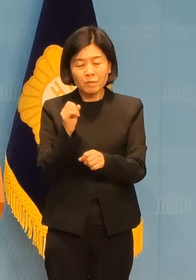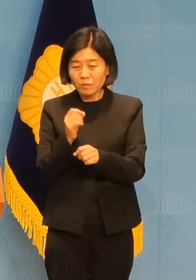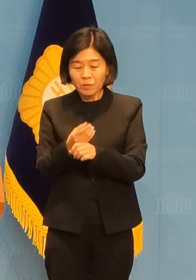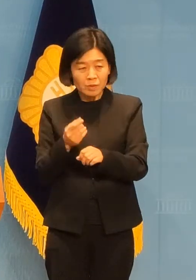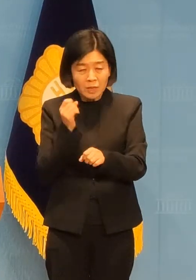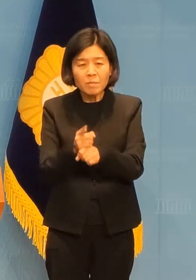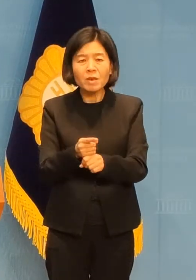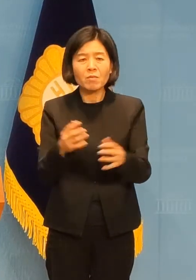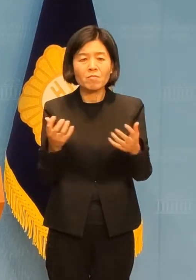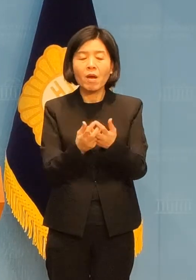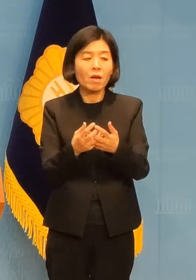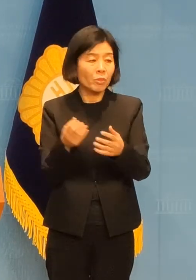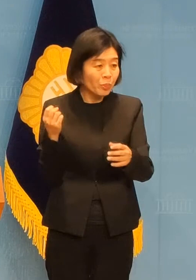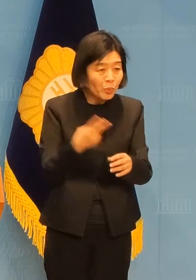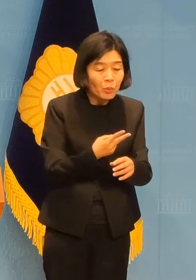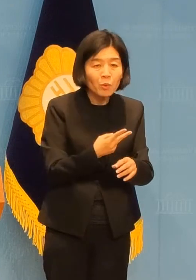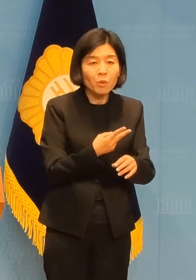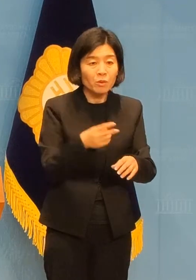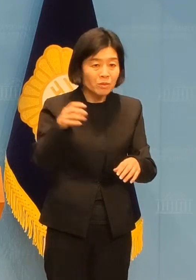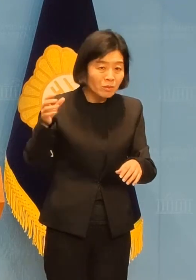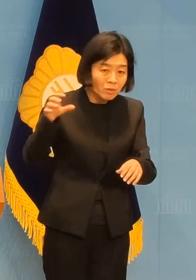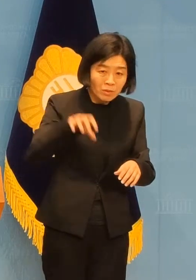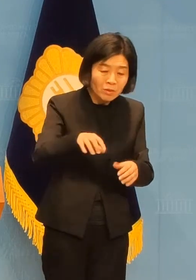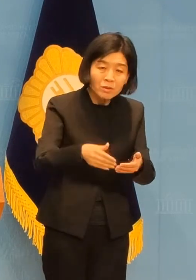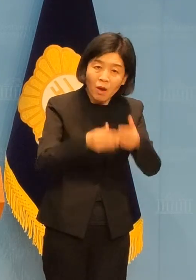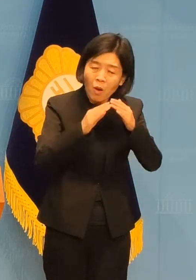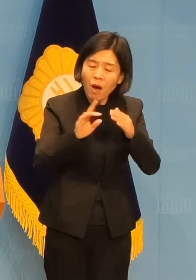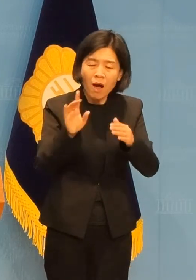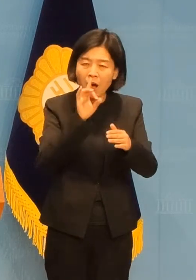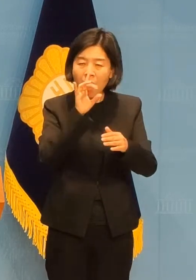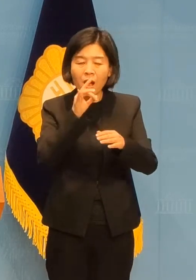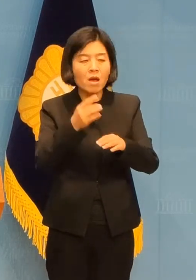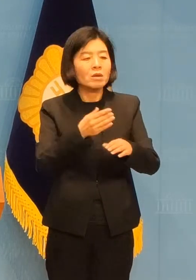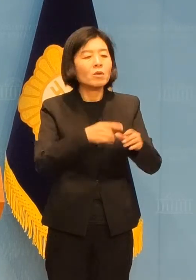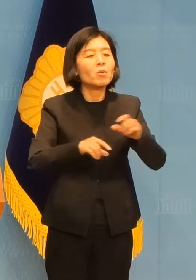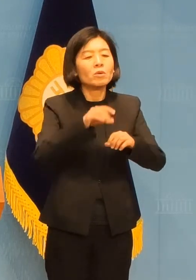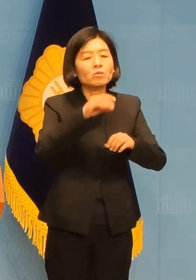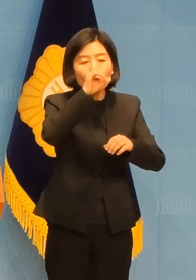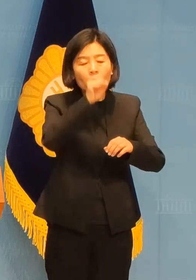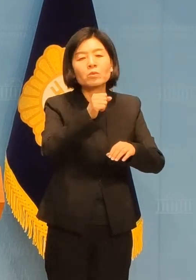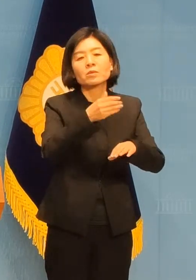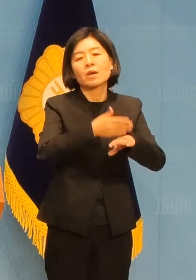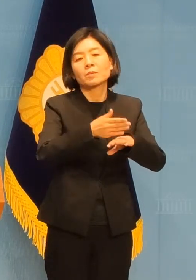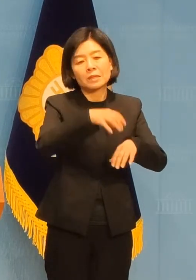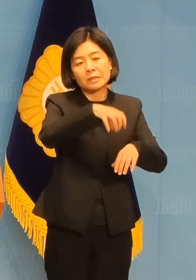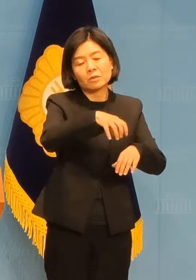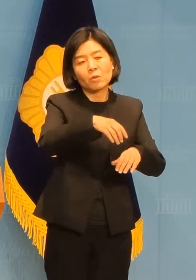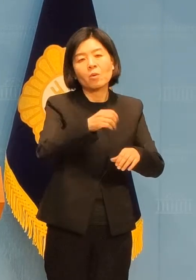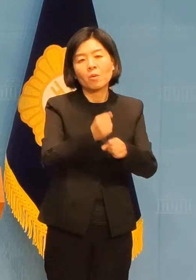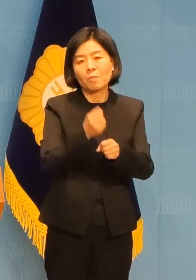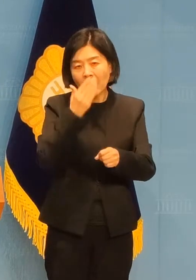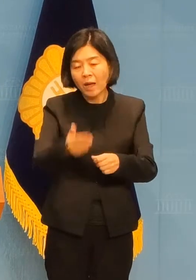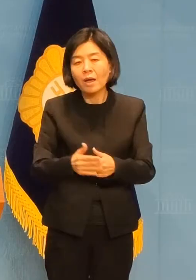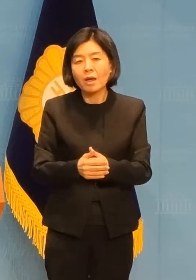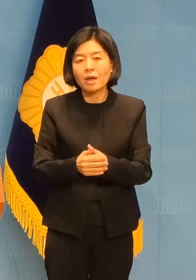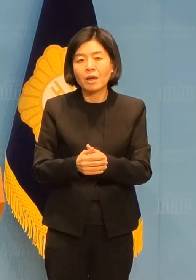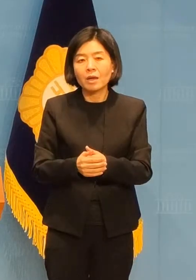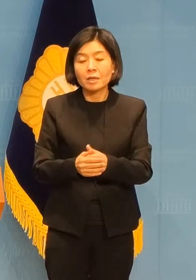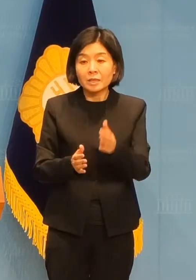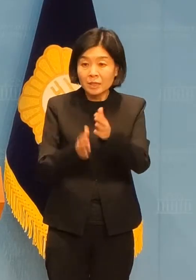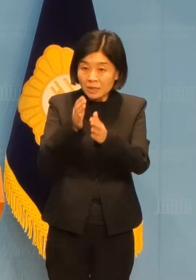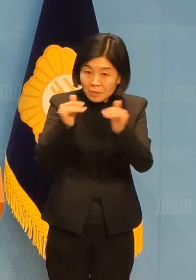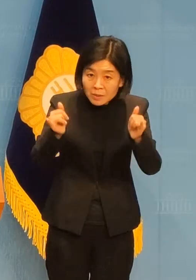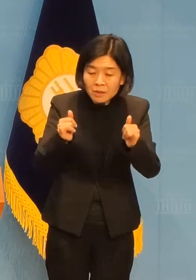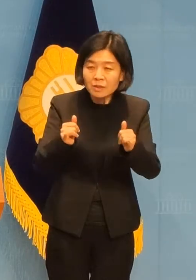어울리는 감사 장소를 찾을 수 있다. 게다가 시민사회와 전문가도 역사적 정체성 훼손, 지적사업